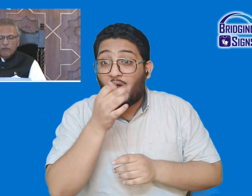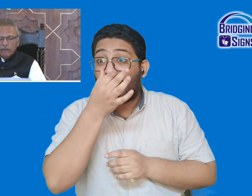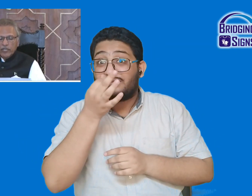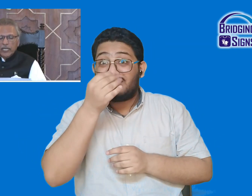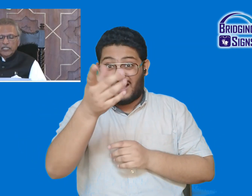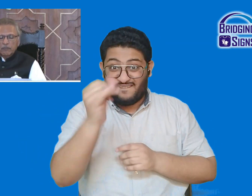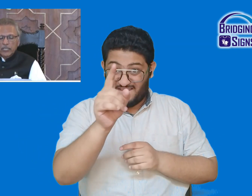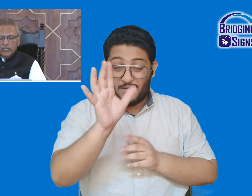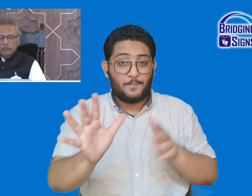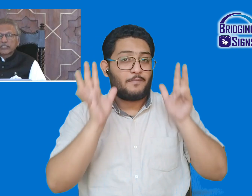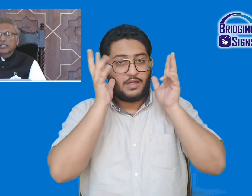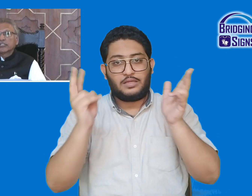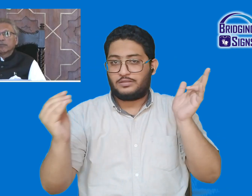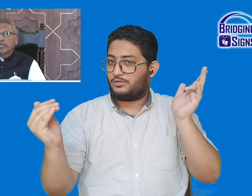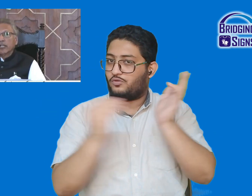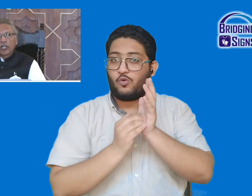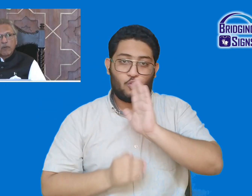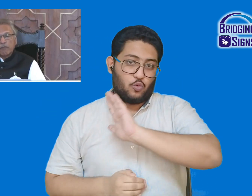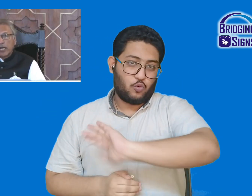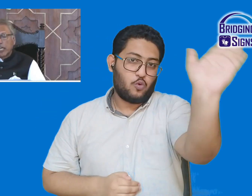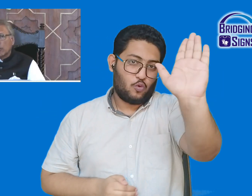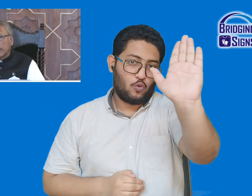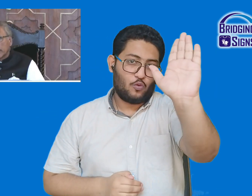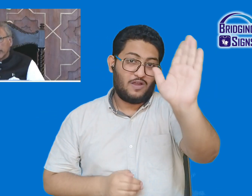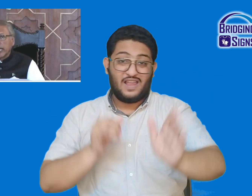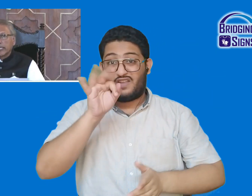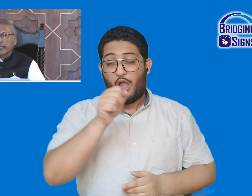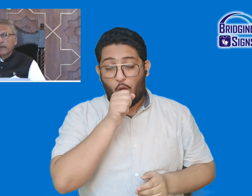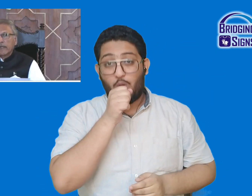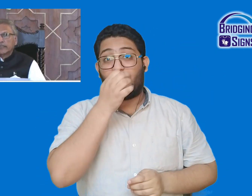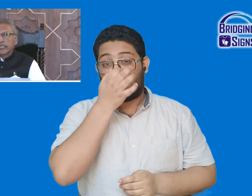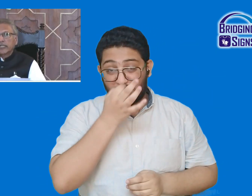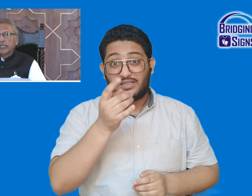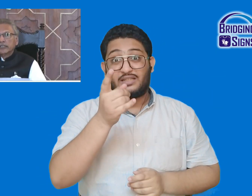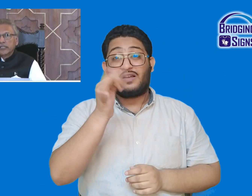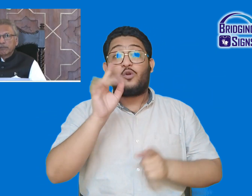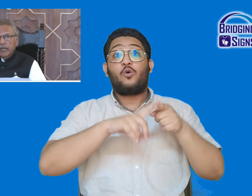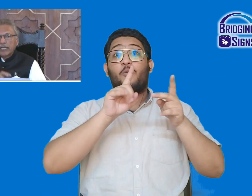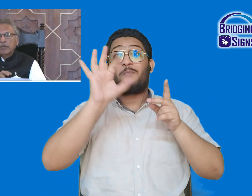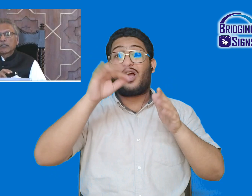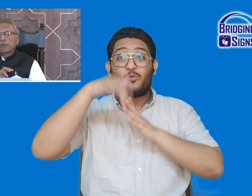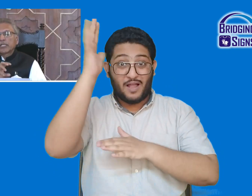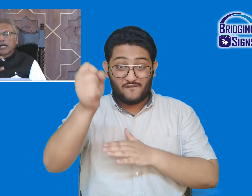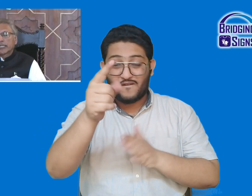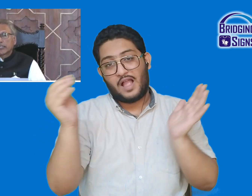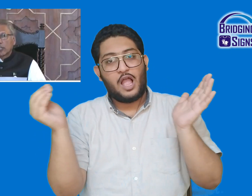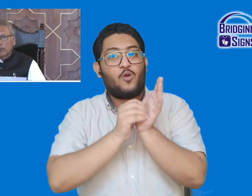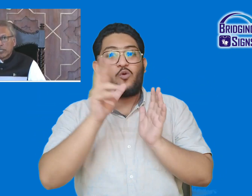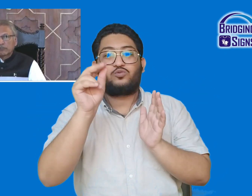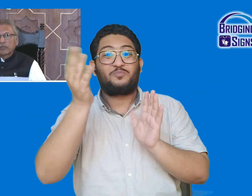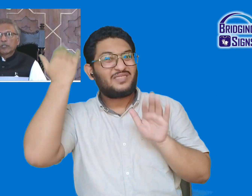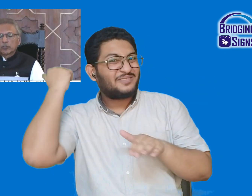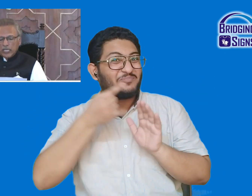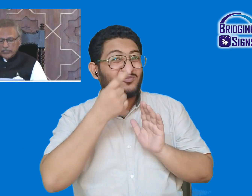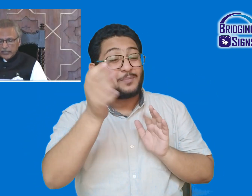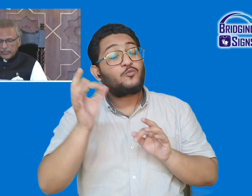زکام وغیرہ کے مریض مساجد میں اور امام بارگاہوں میں نہیں آئیں۔ یہ پہلی مرتبہ بھی کہا گیا تھا اور اس